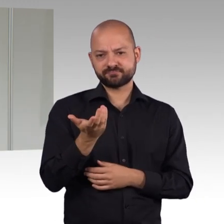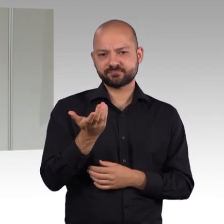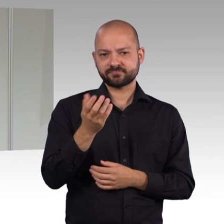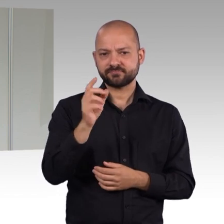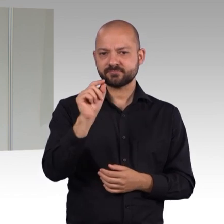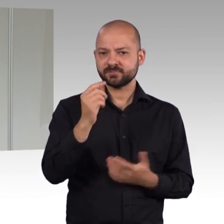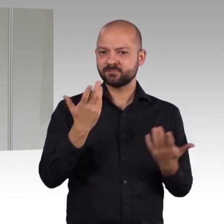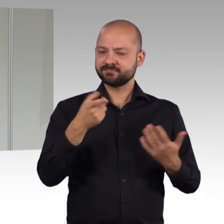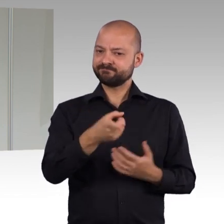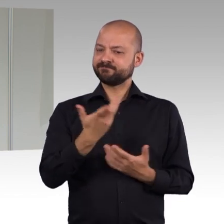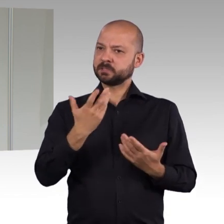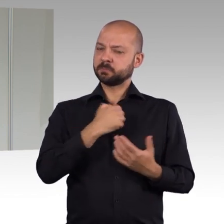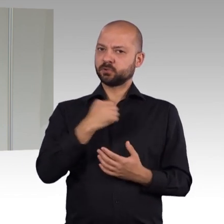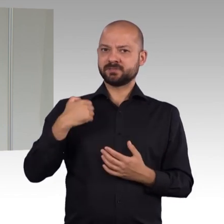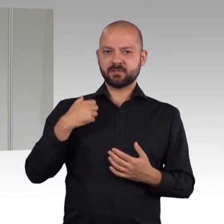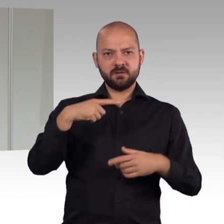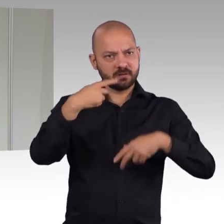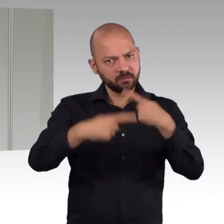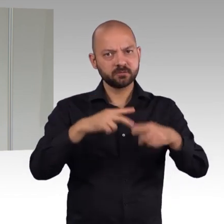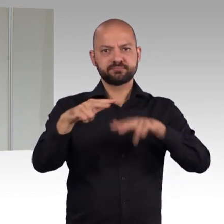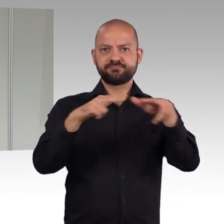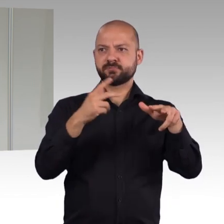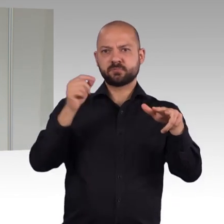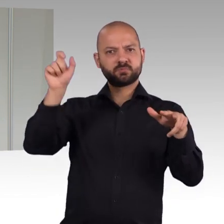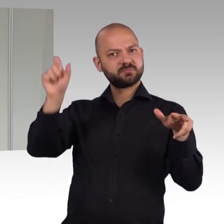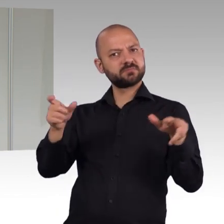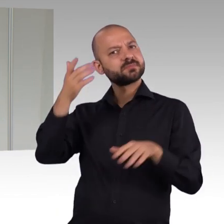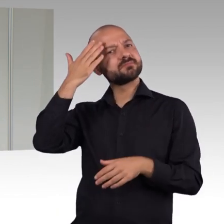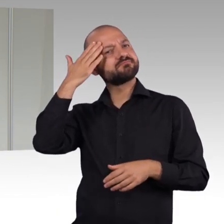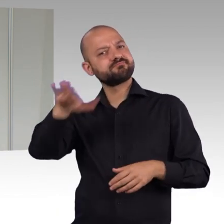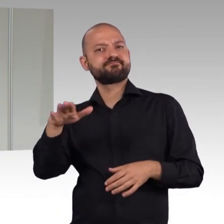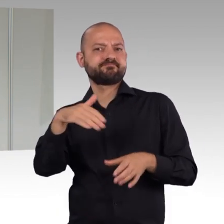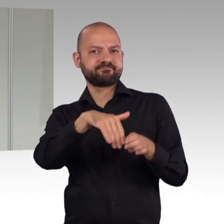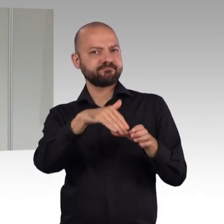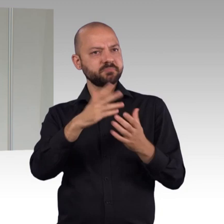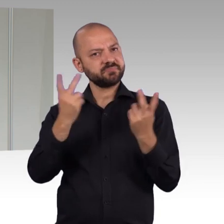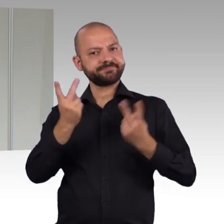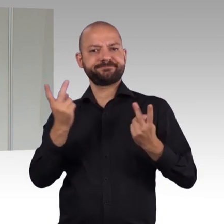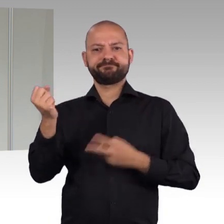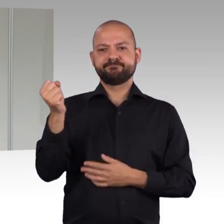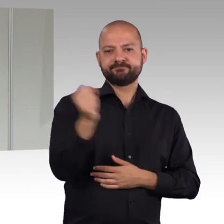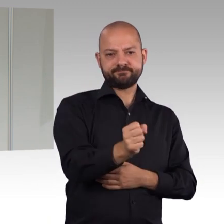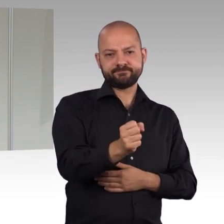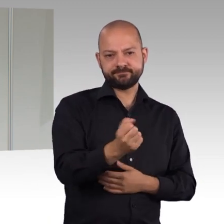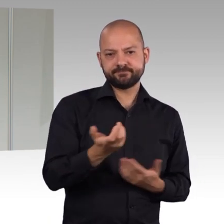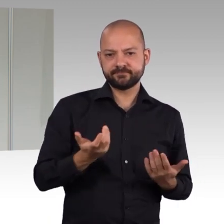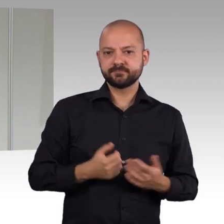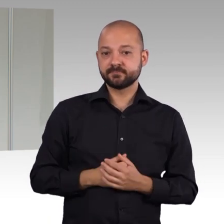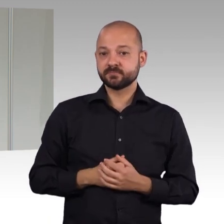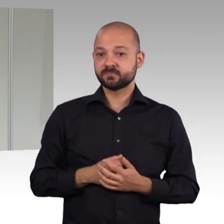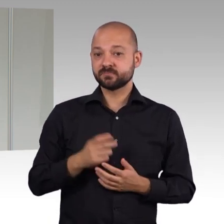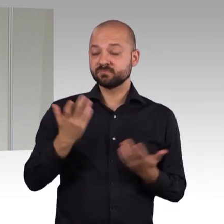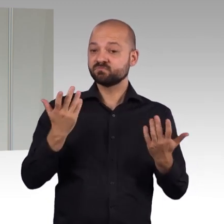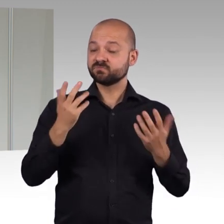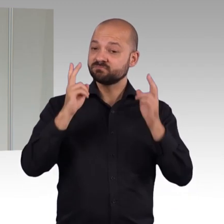Diese erschreckende Diagnose galt auch schon vor 5 Jahren. Seitdem hat sich